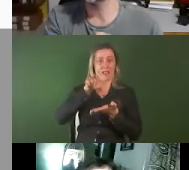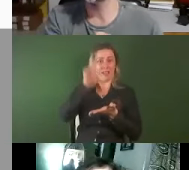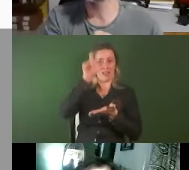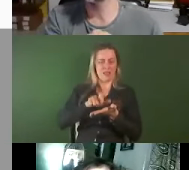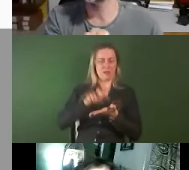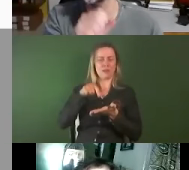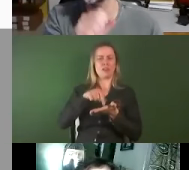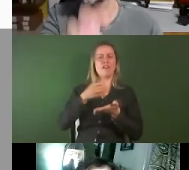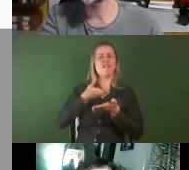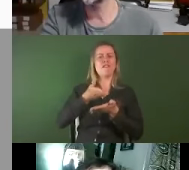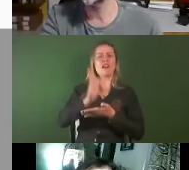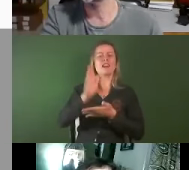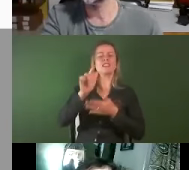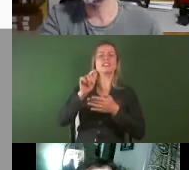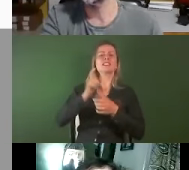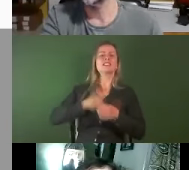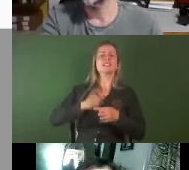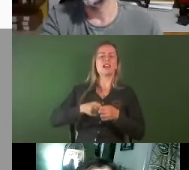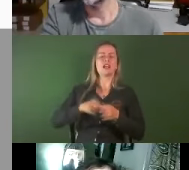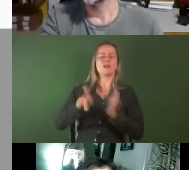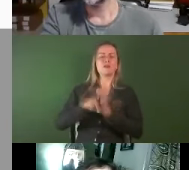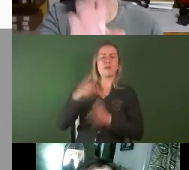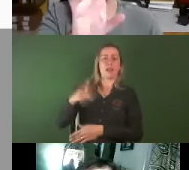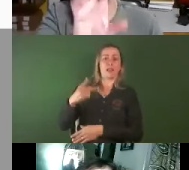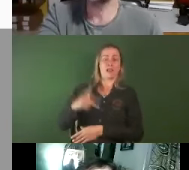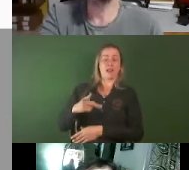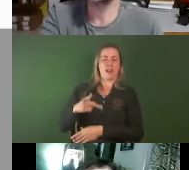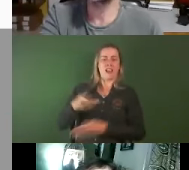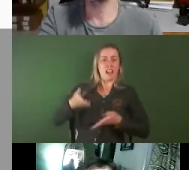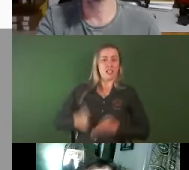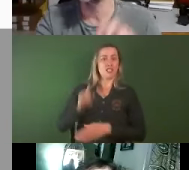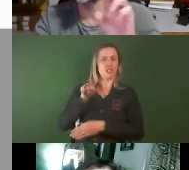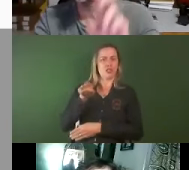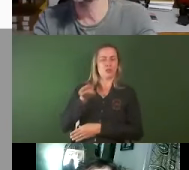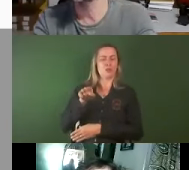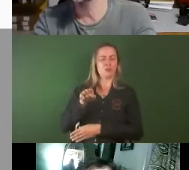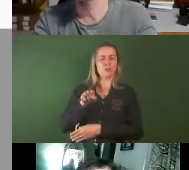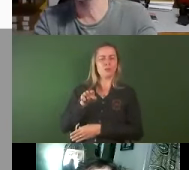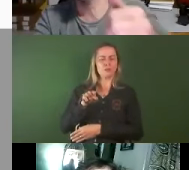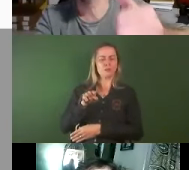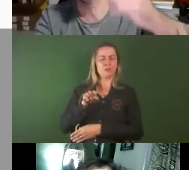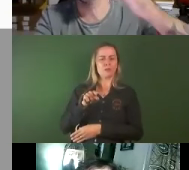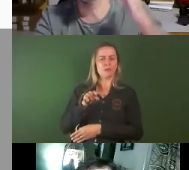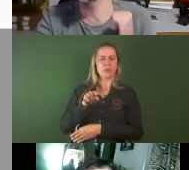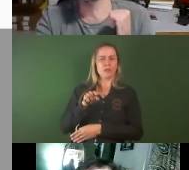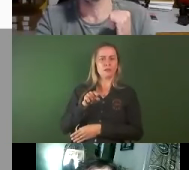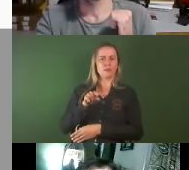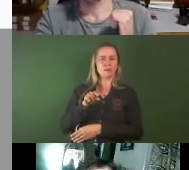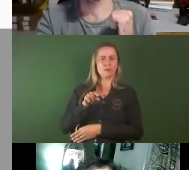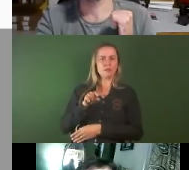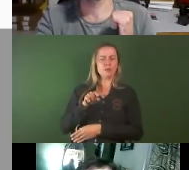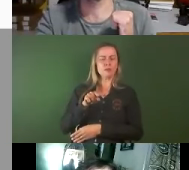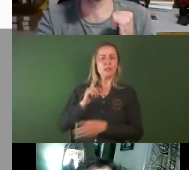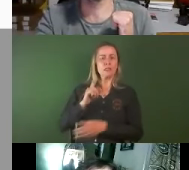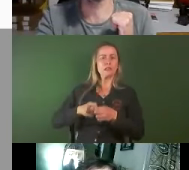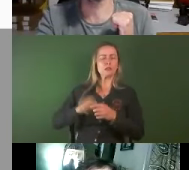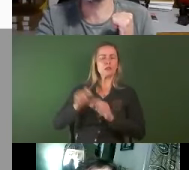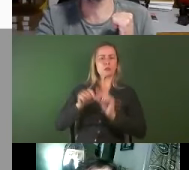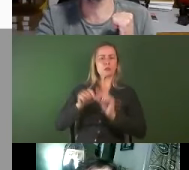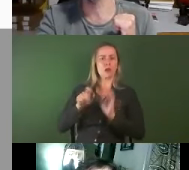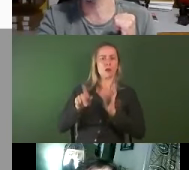para a cidade natal do Tatsumi. Só que a cidade natal do Tatsumi é a cidade em que o Eiko